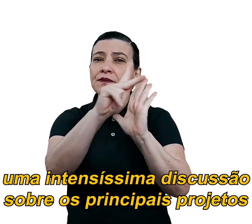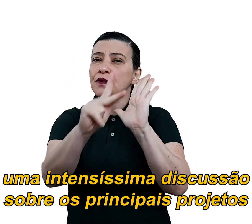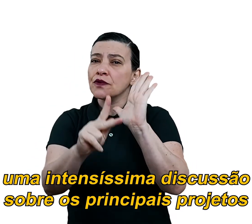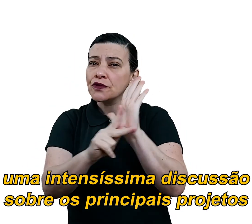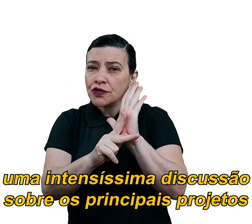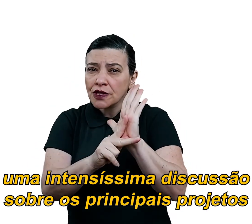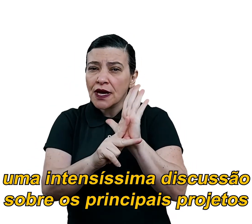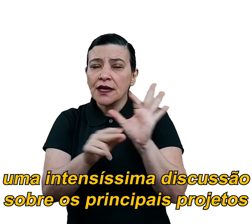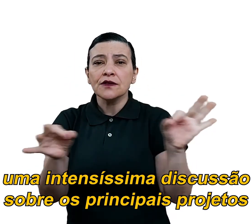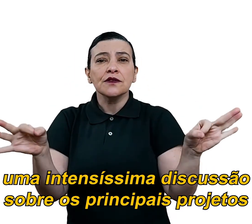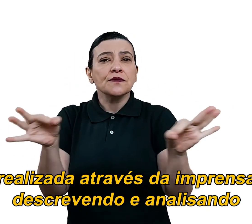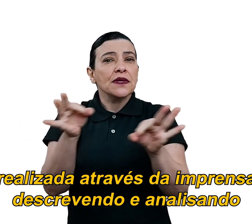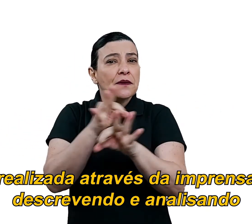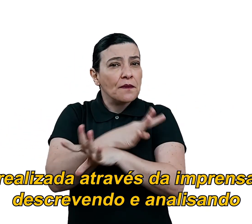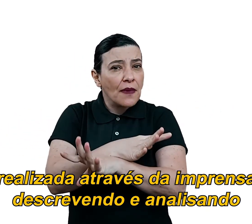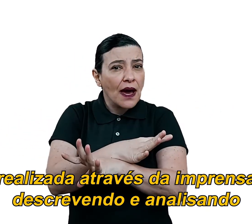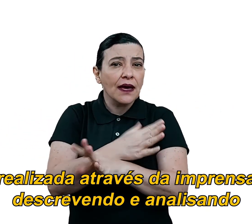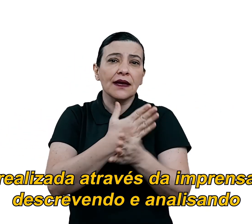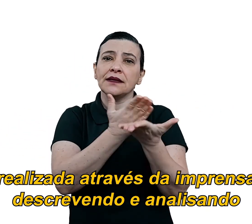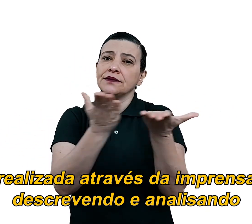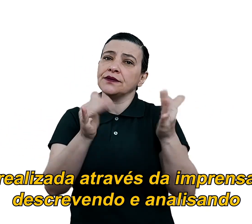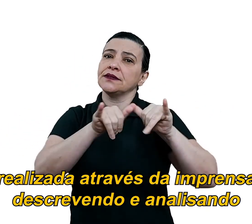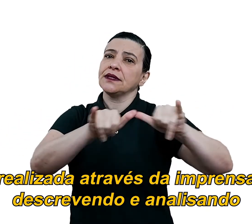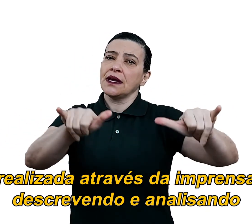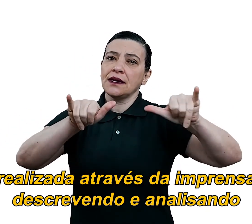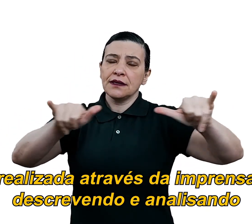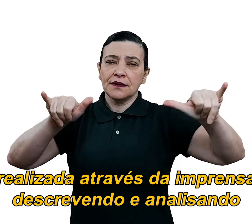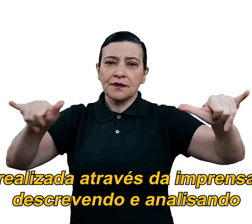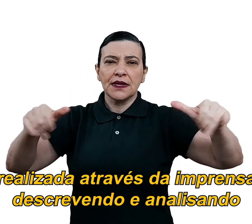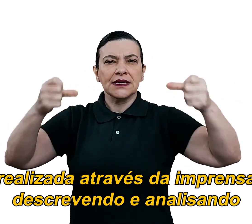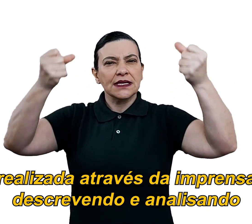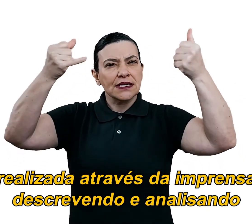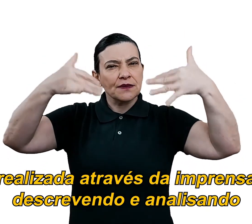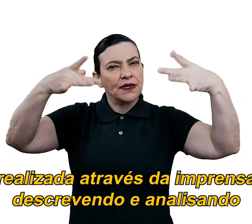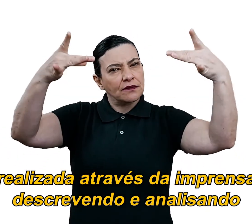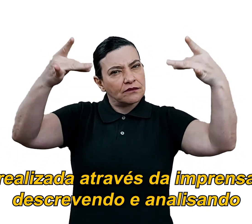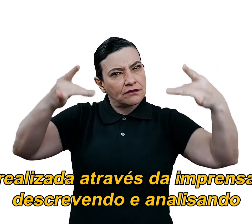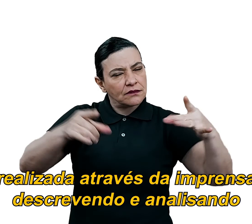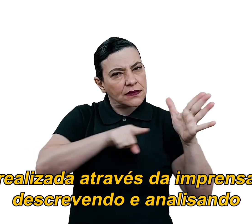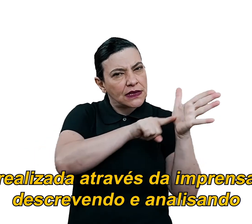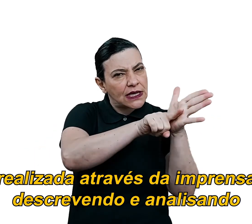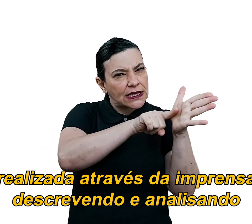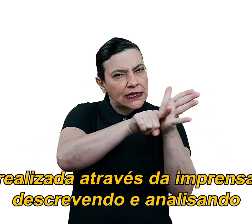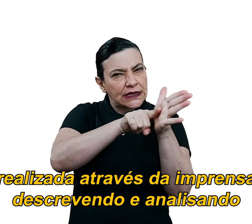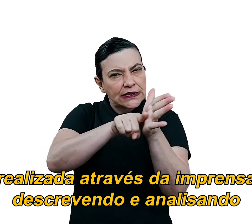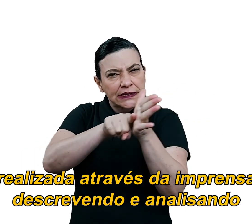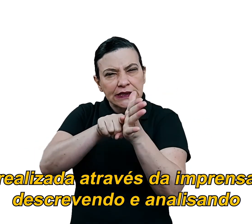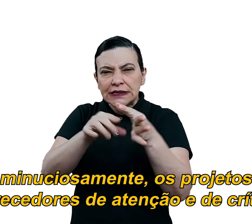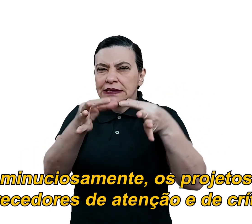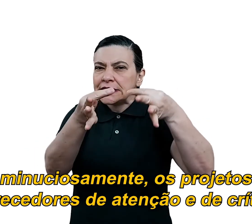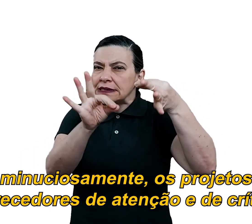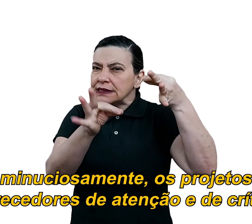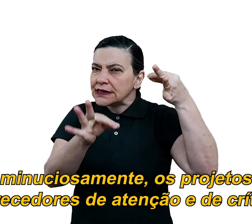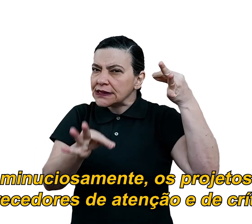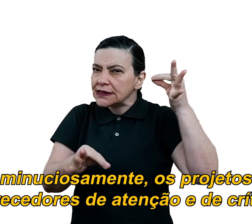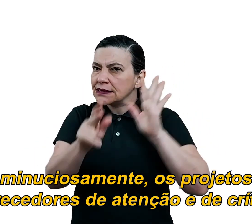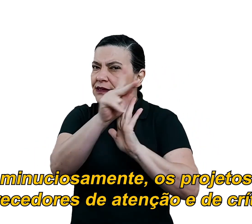sobre os principais projetos realizada através da imprensa, descrevendo e